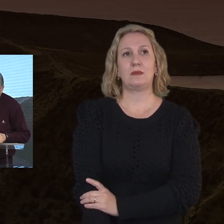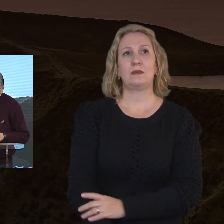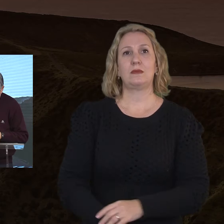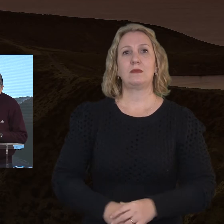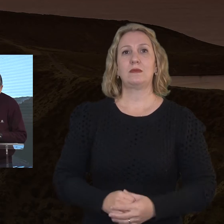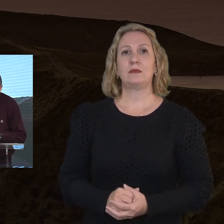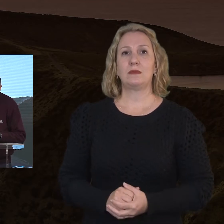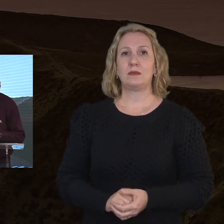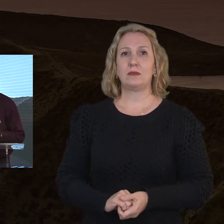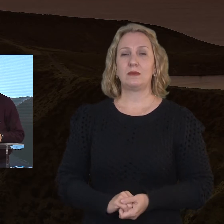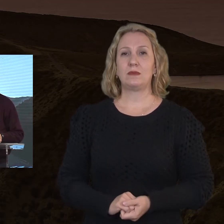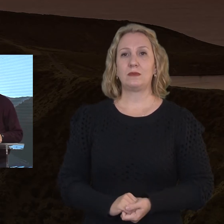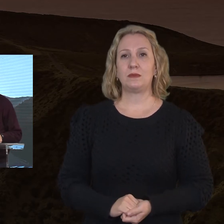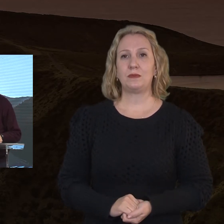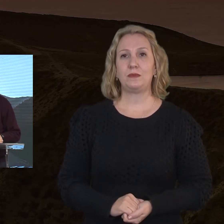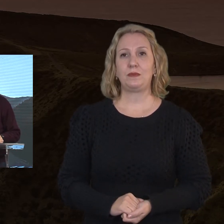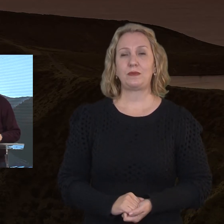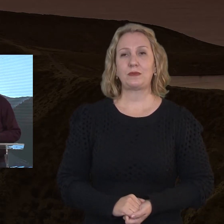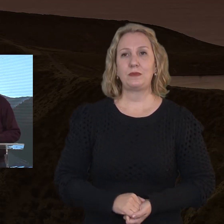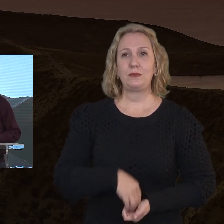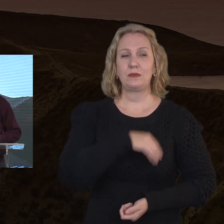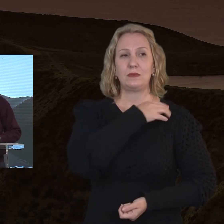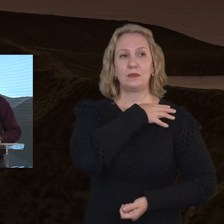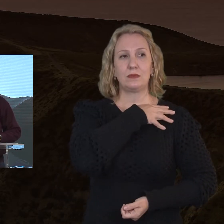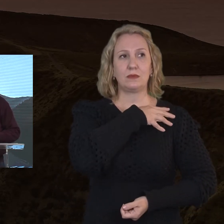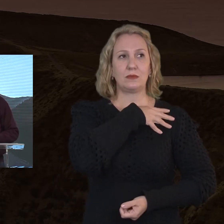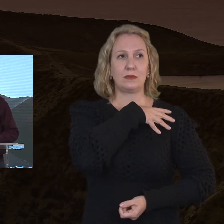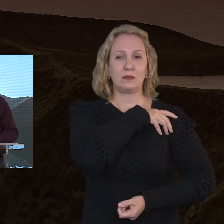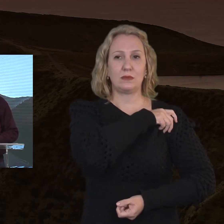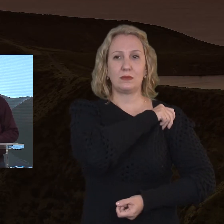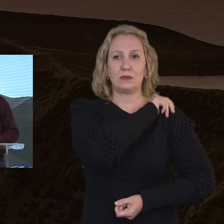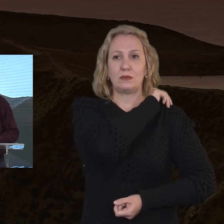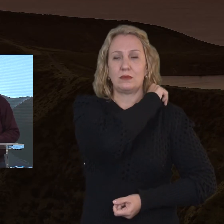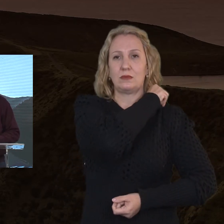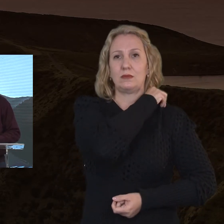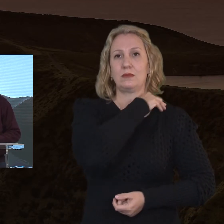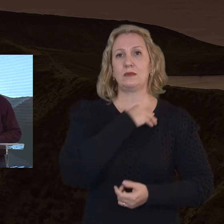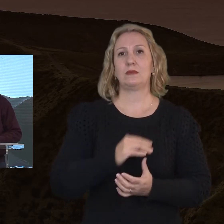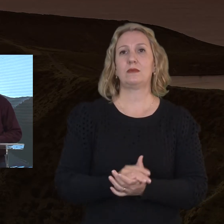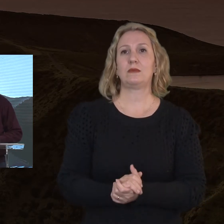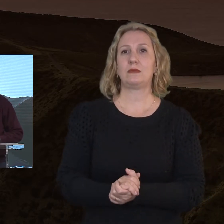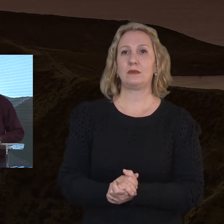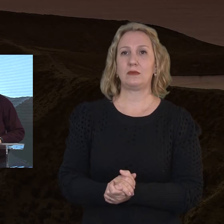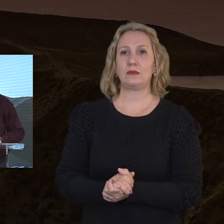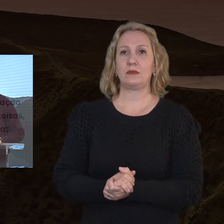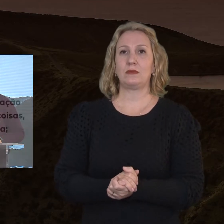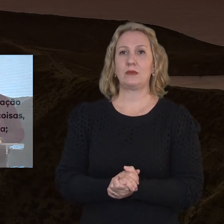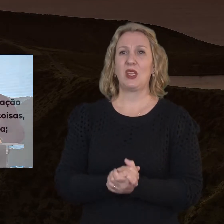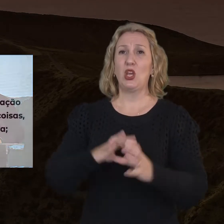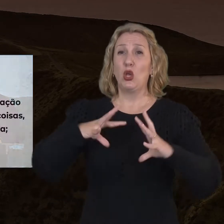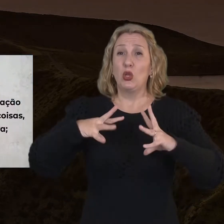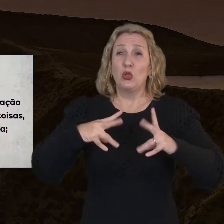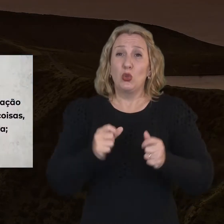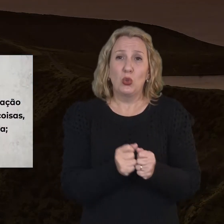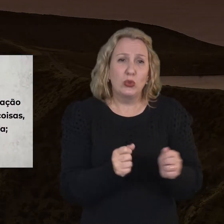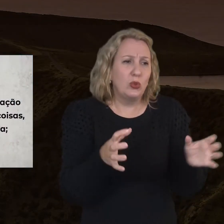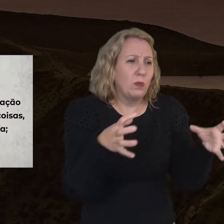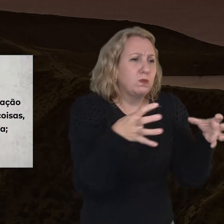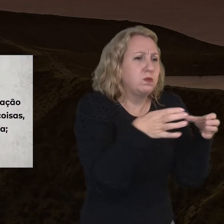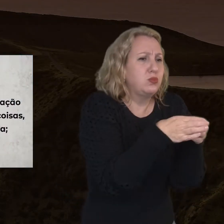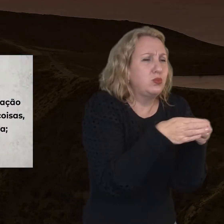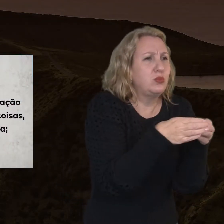e aí e fala assim de fazer convergir nele na